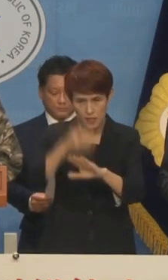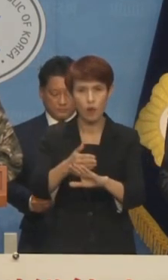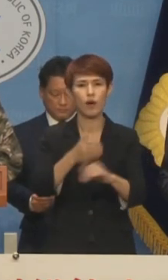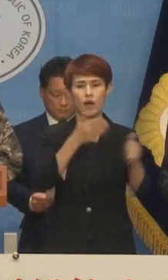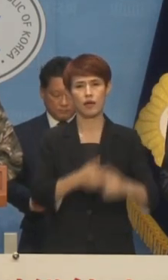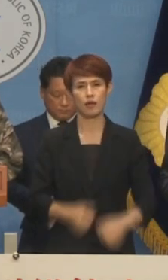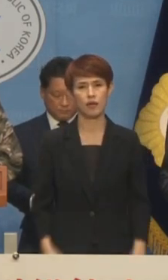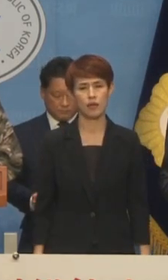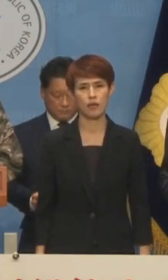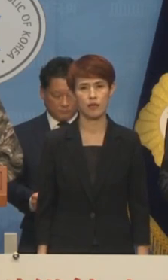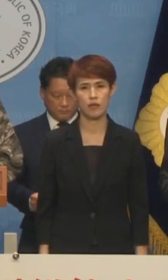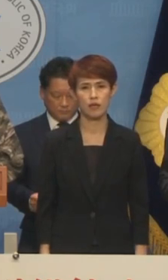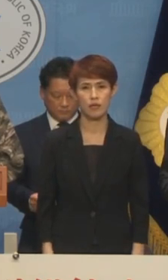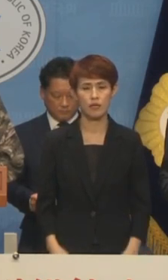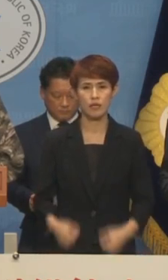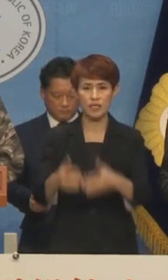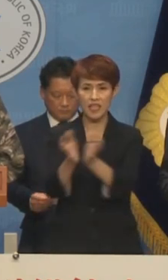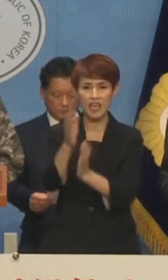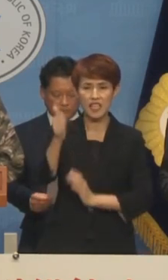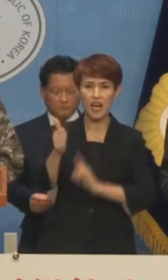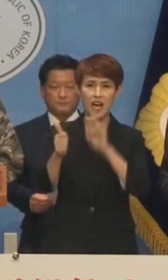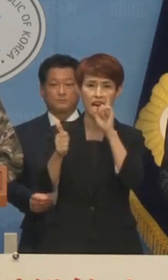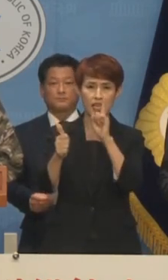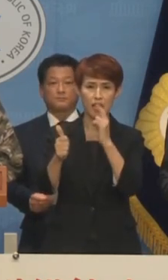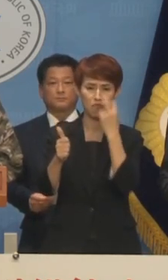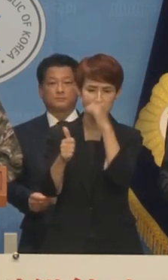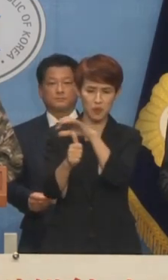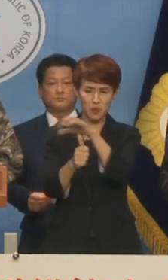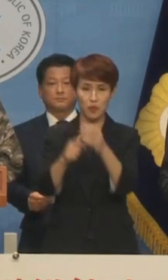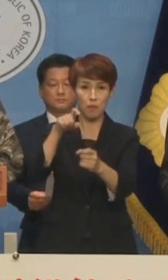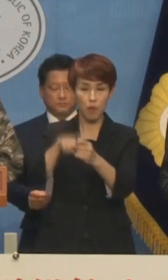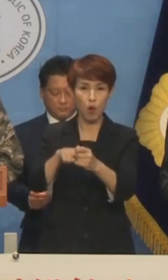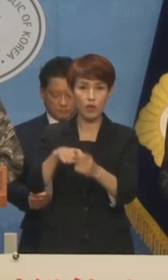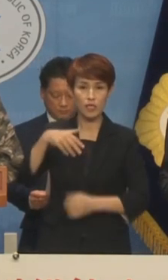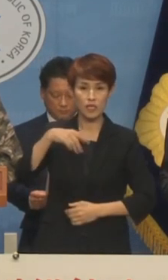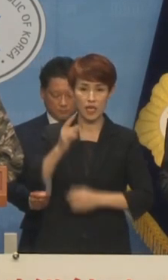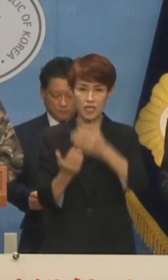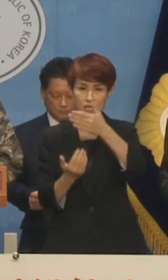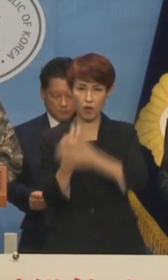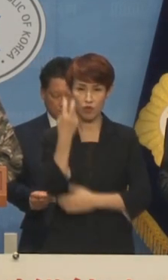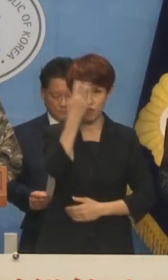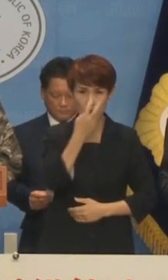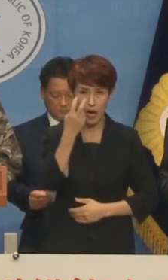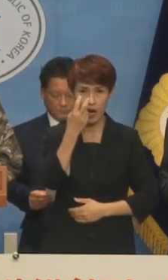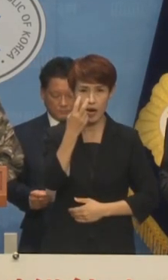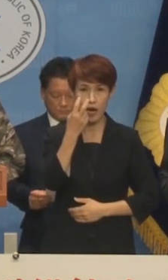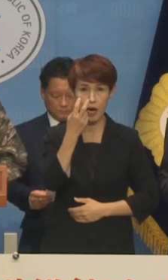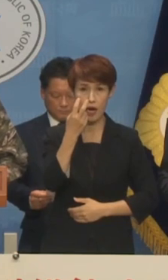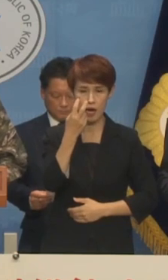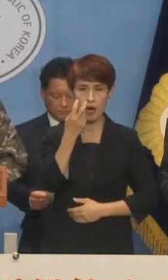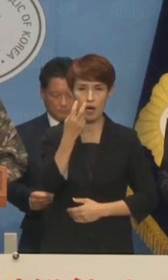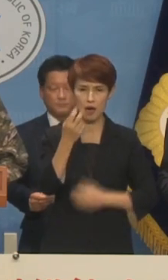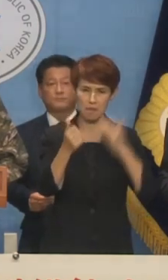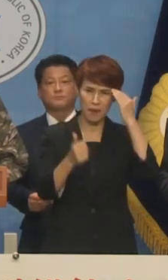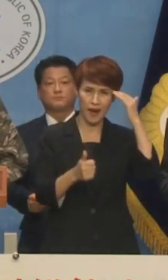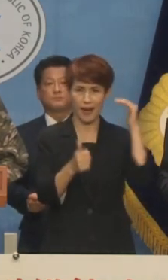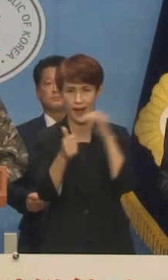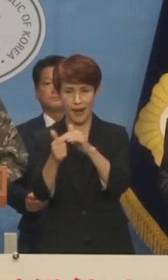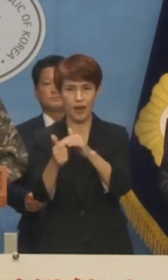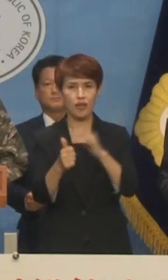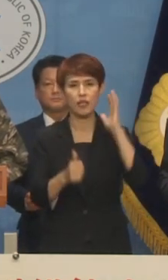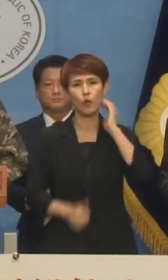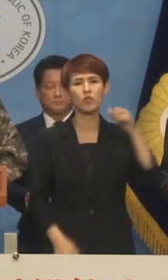사단장 한 명 지키기 위해 최상병 사건 수사를 조직적으로 방해한